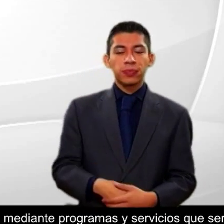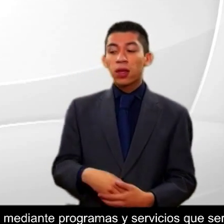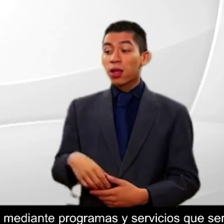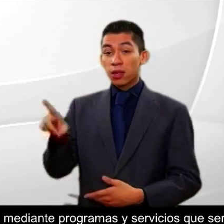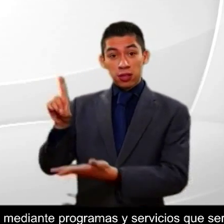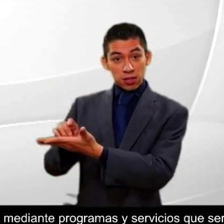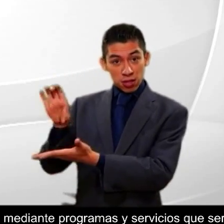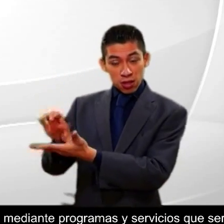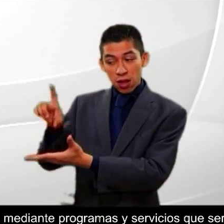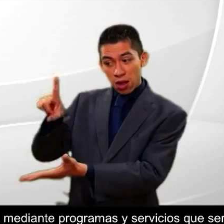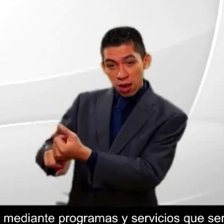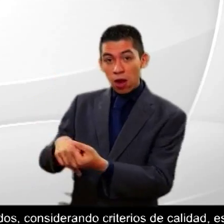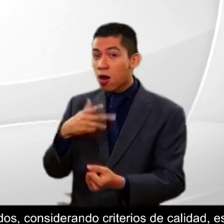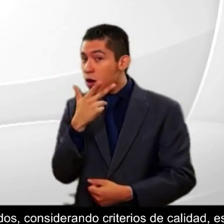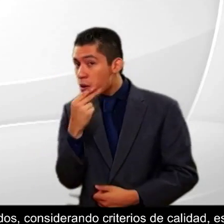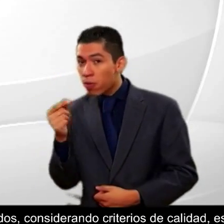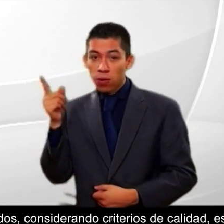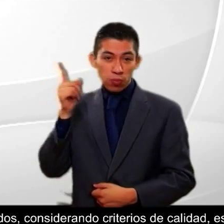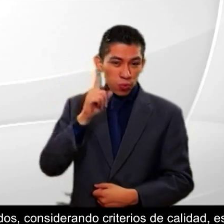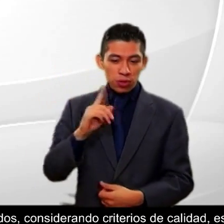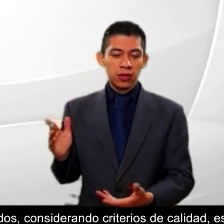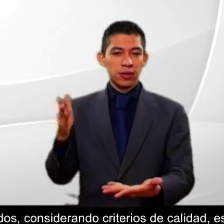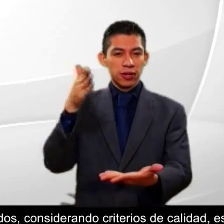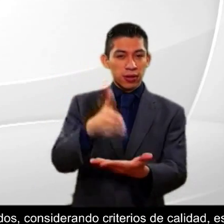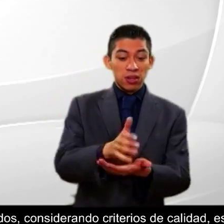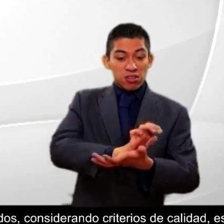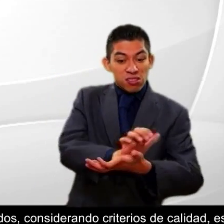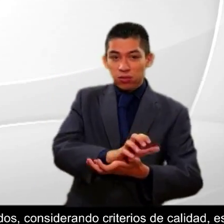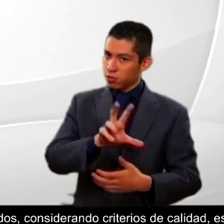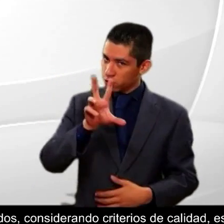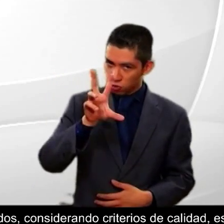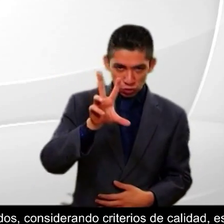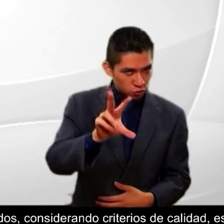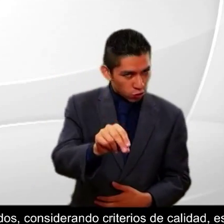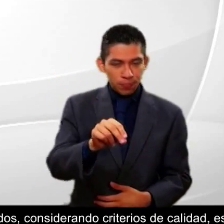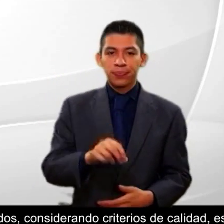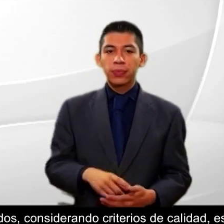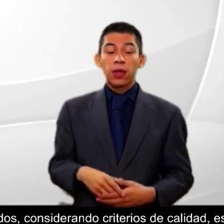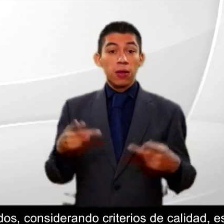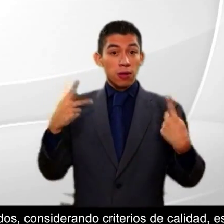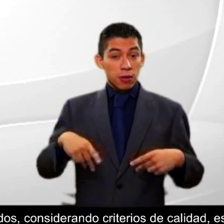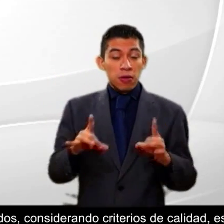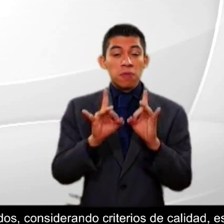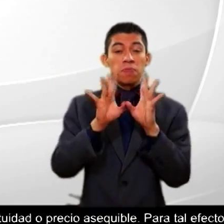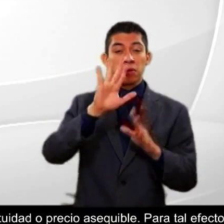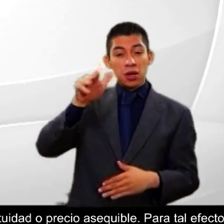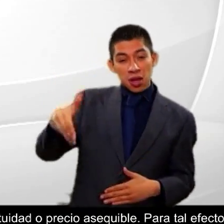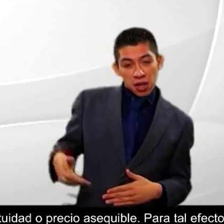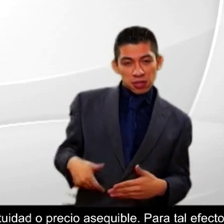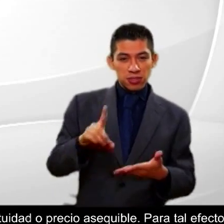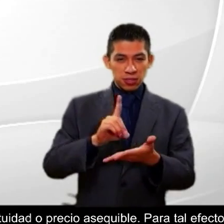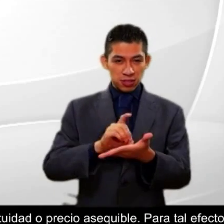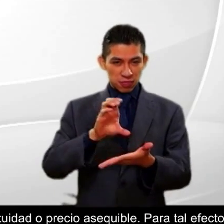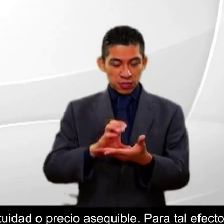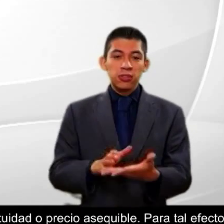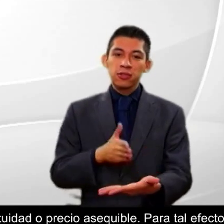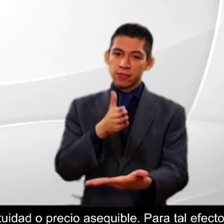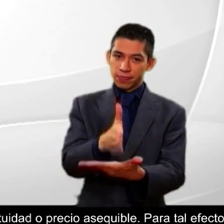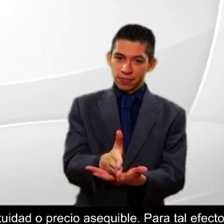que serán diseñados y proporcionados considerando criterios de calidad, especialización, género, gratuidad y